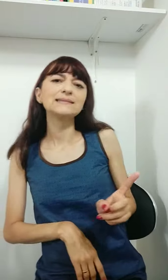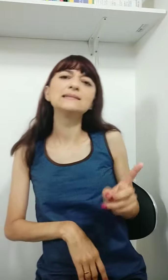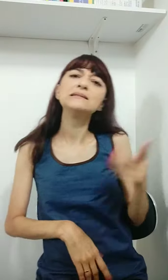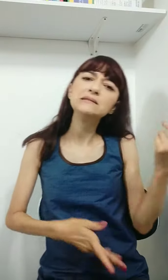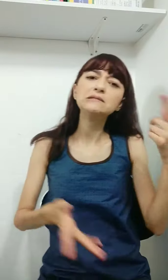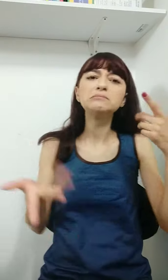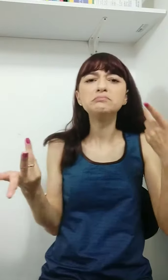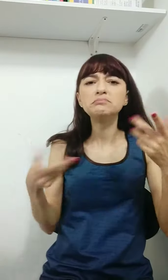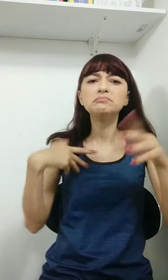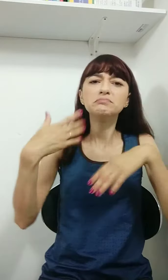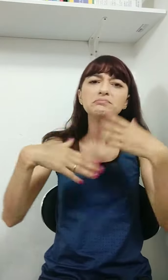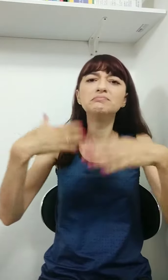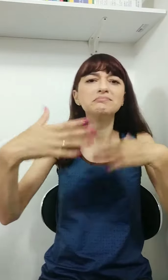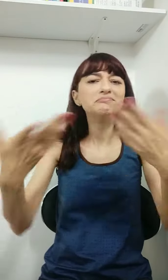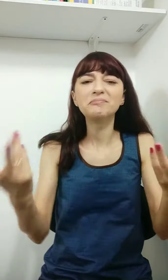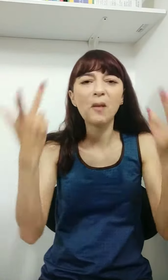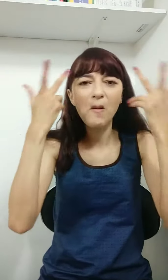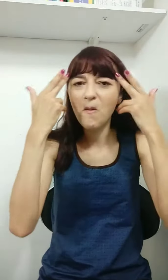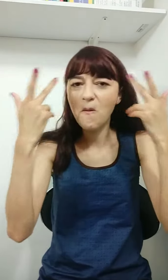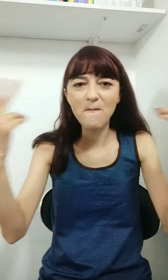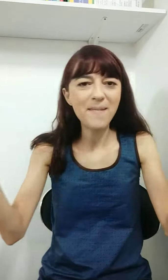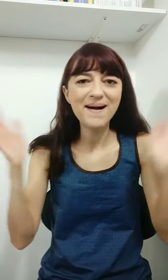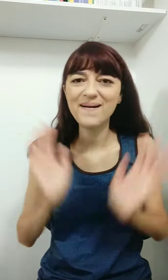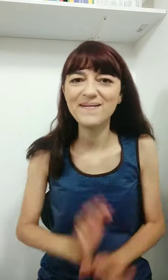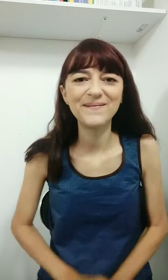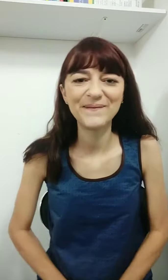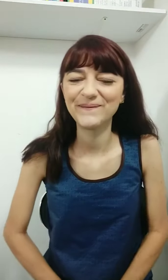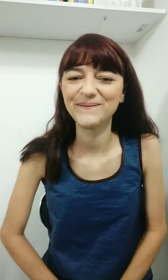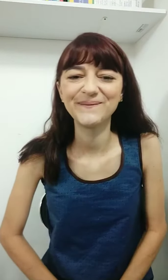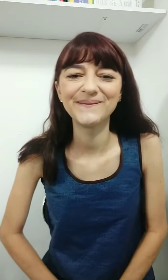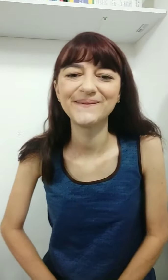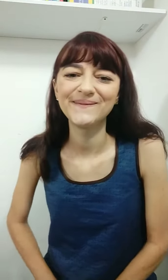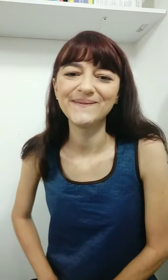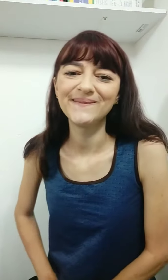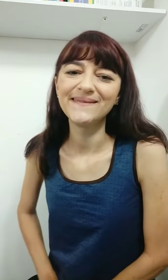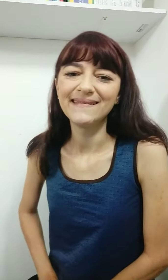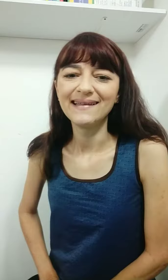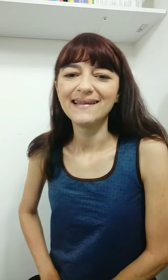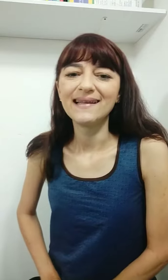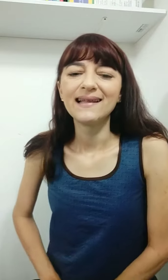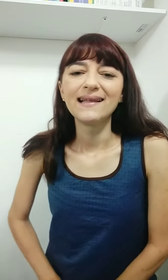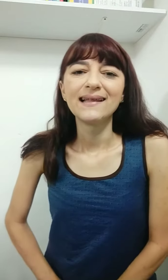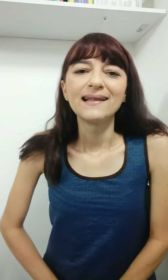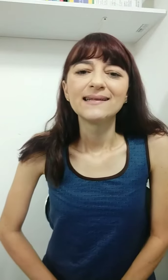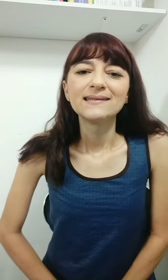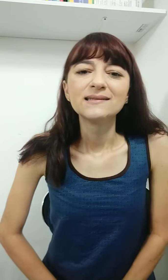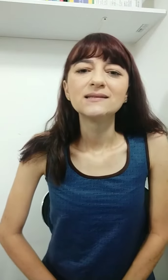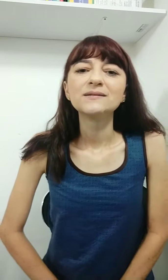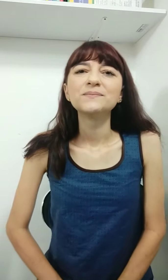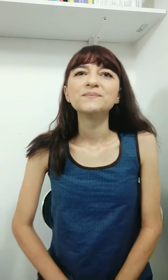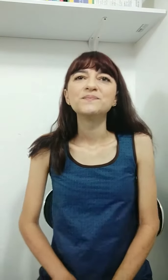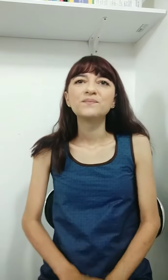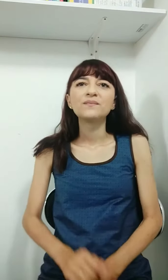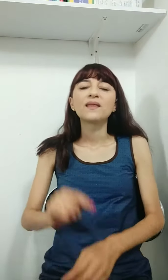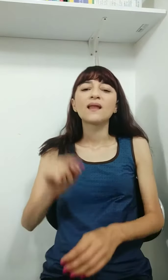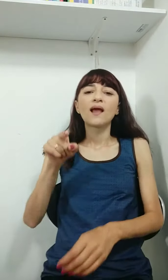algumas variações linguísticas também, né, na língua, de acordo com o estado, regionalismos, é natural, isso é natural, tá, gente?